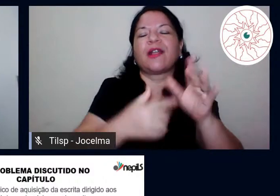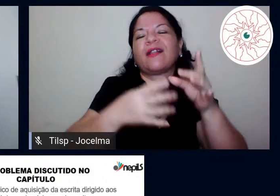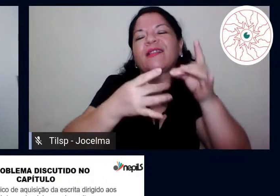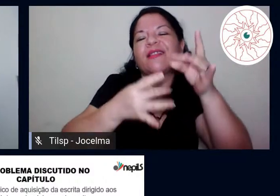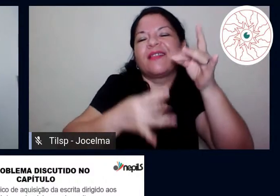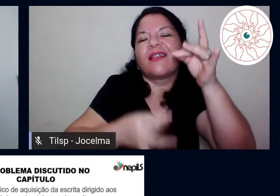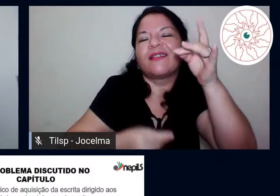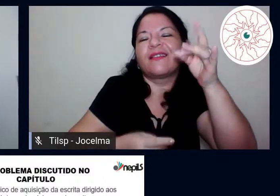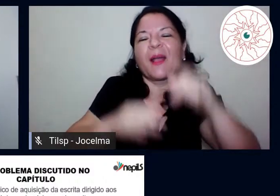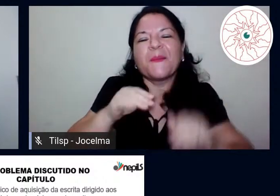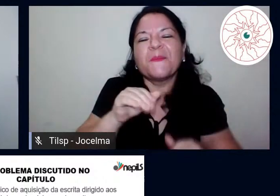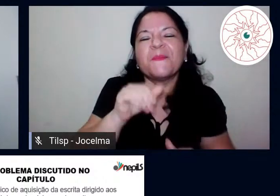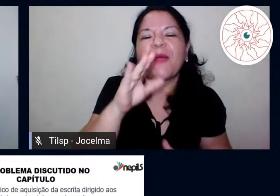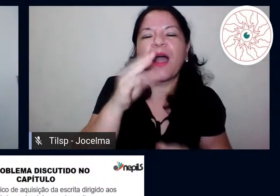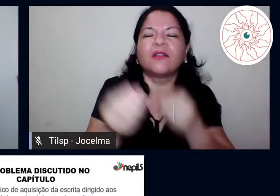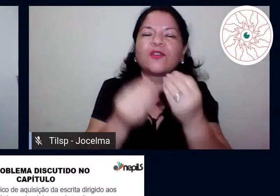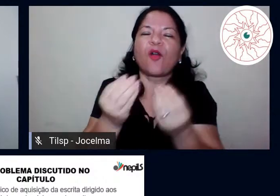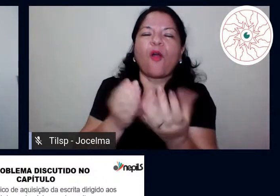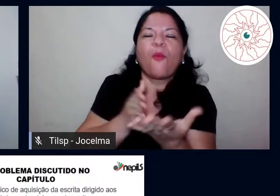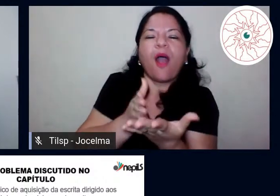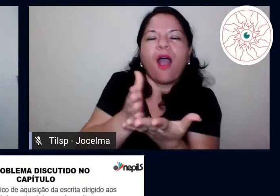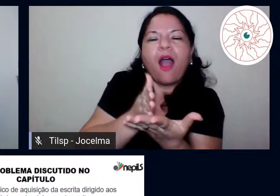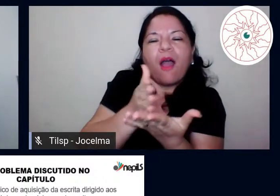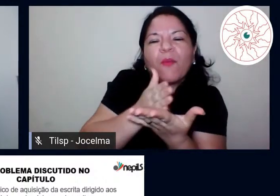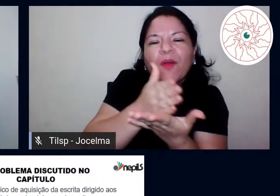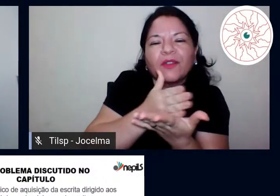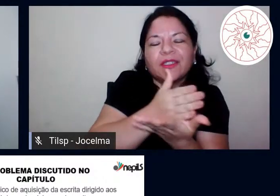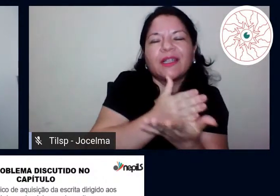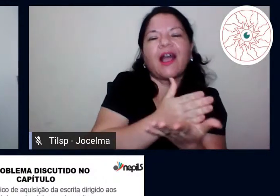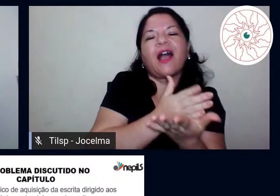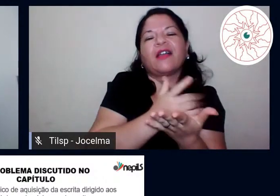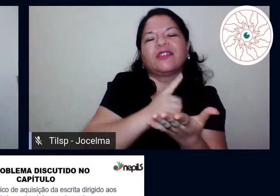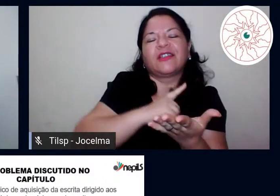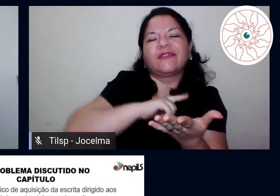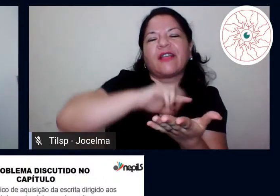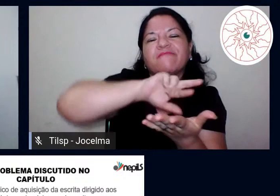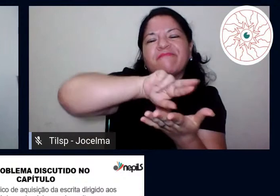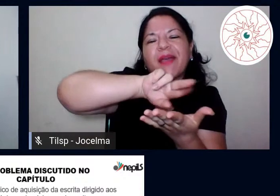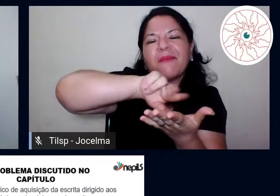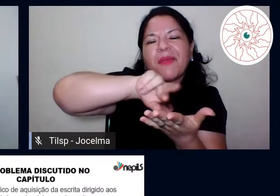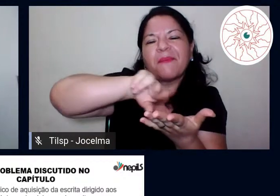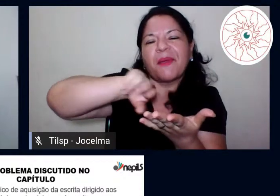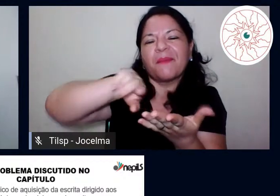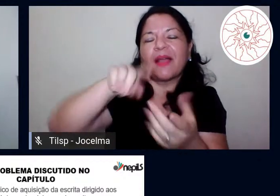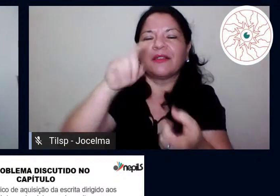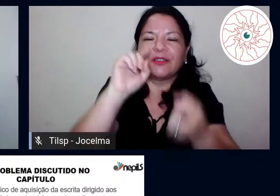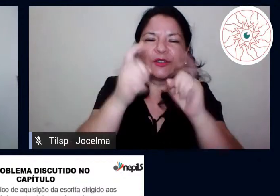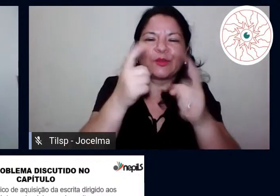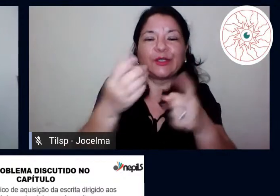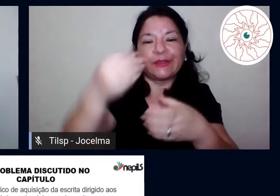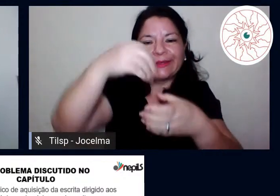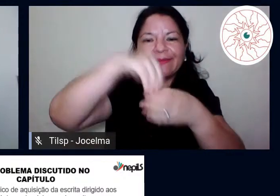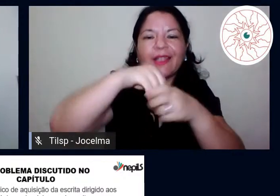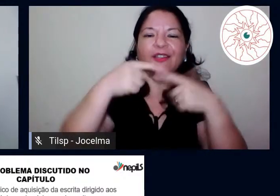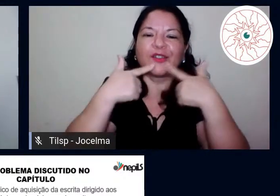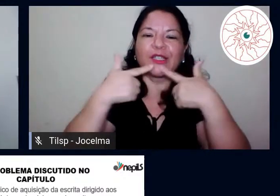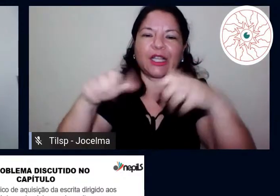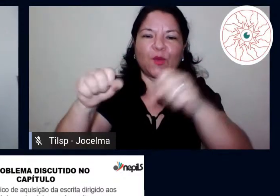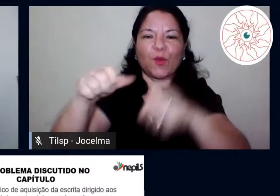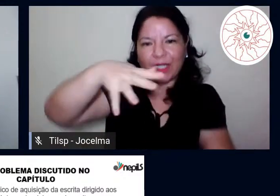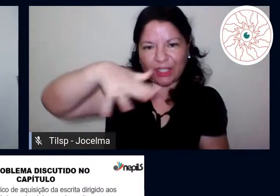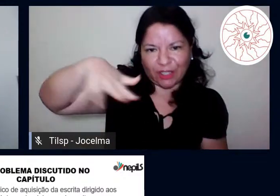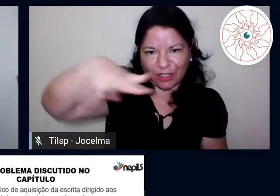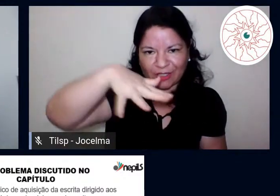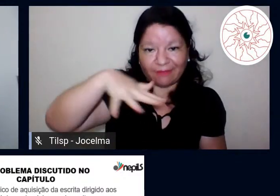abordagem dentro de questões, pontuando questões que são discutidas dentro do campo da linguística, né?